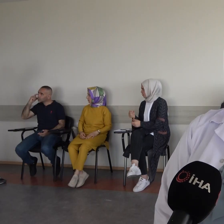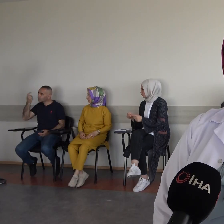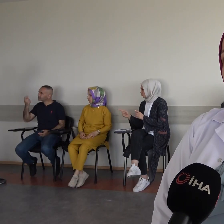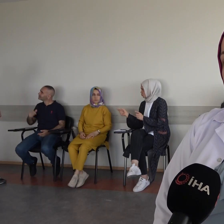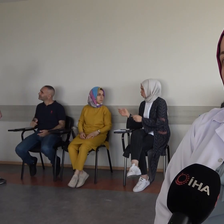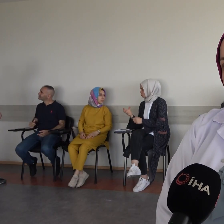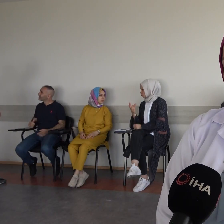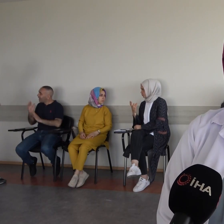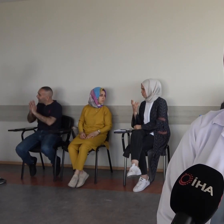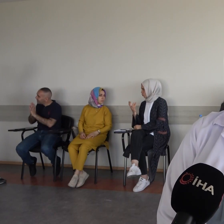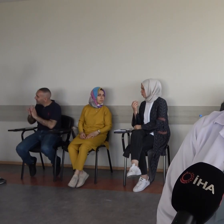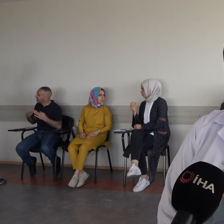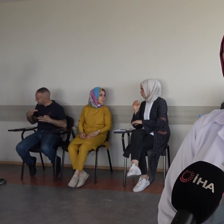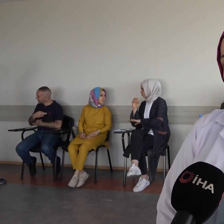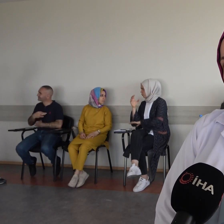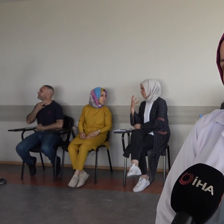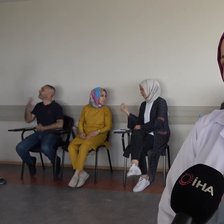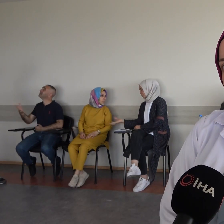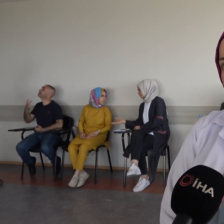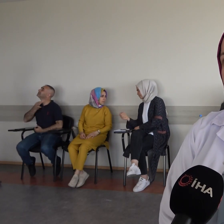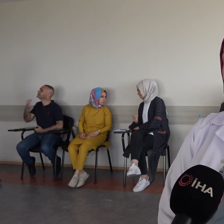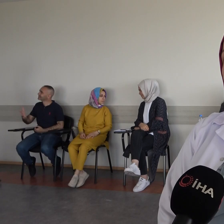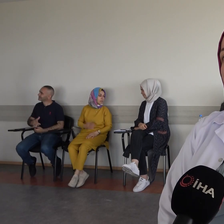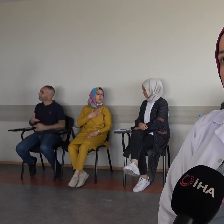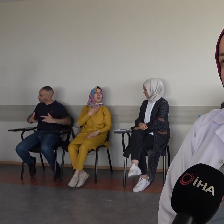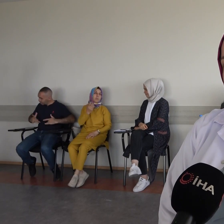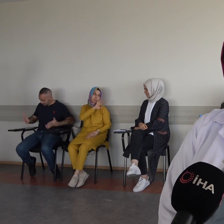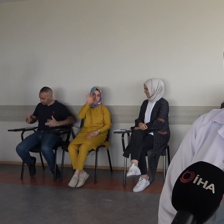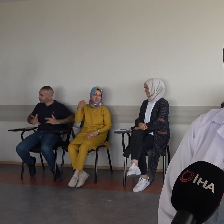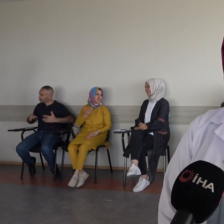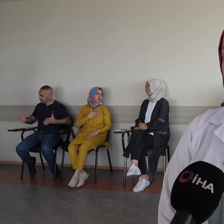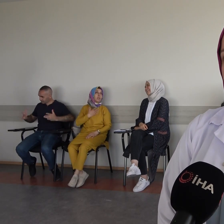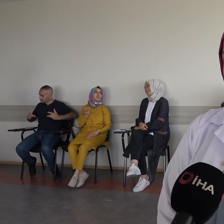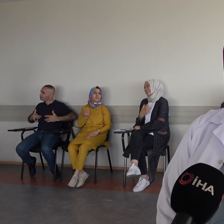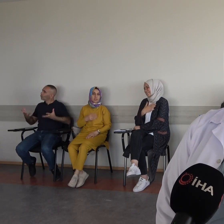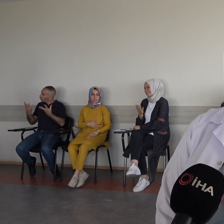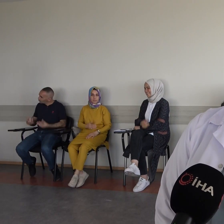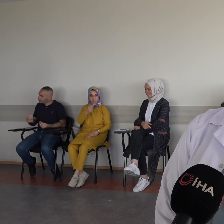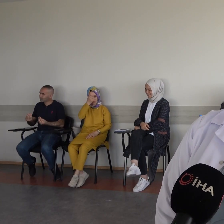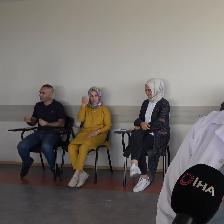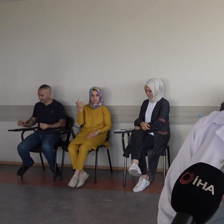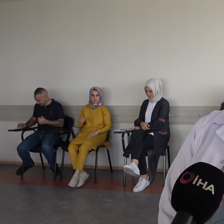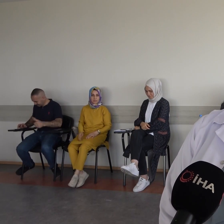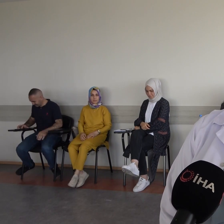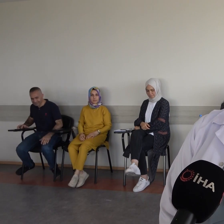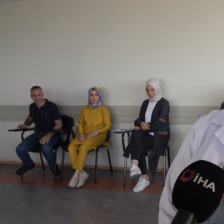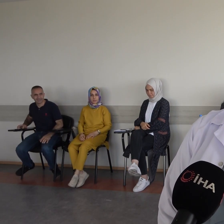Bilgen ve Ulaş kardeşler ikizlermiş. Bir ay önce Bilgen kursuma başladı. 120 saatlik kursuma, temel eğitim kursuma